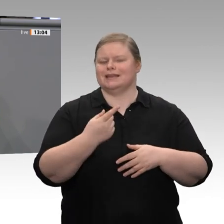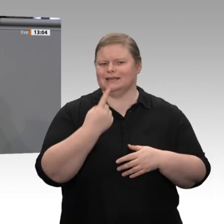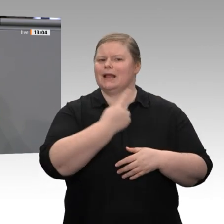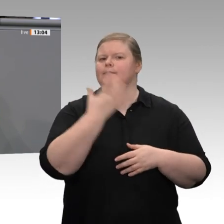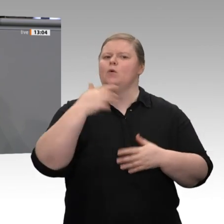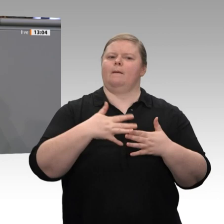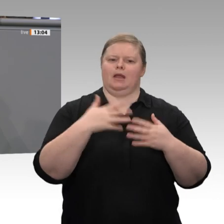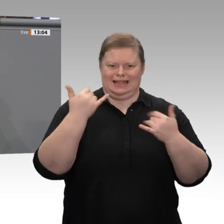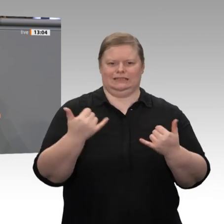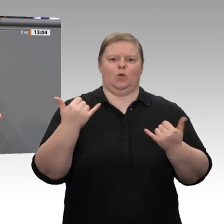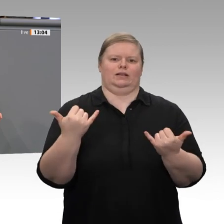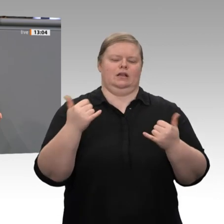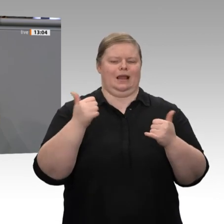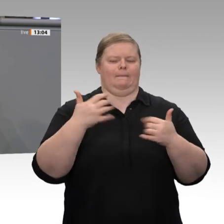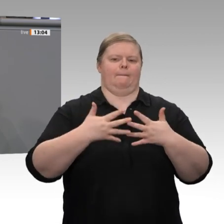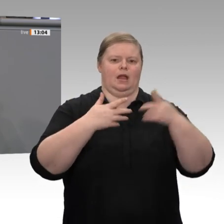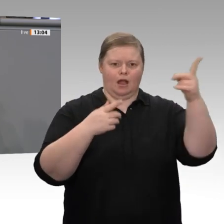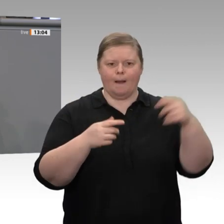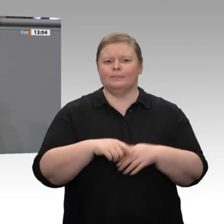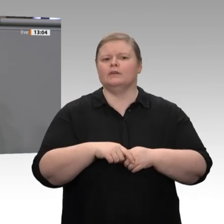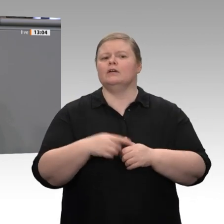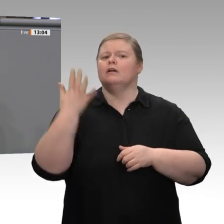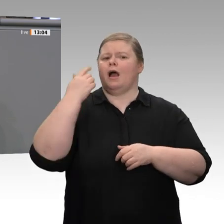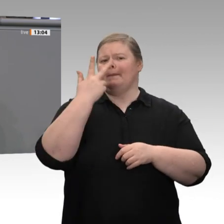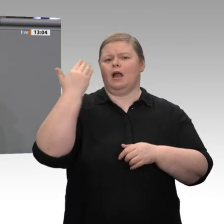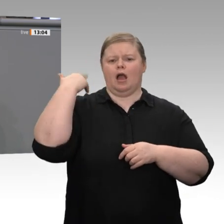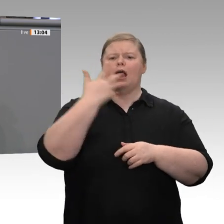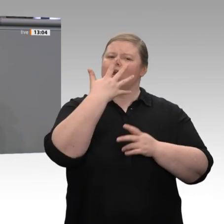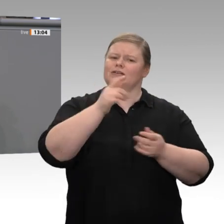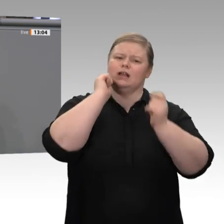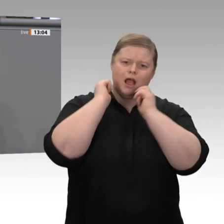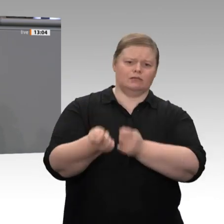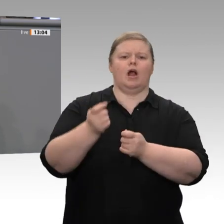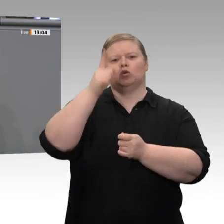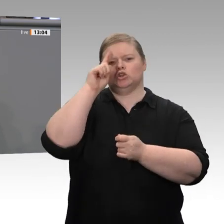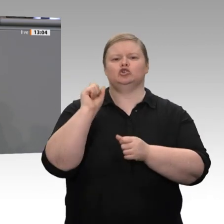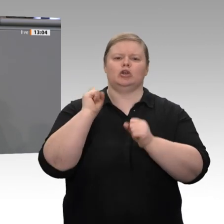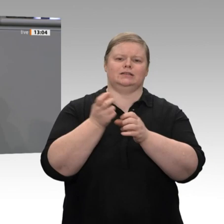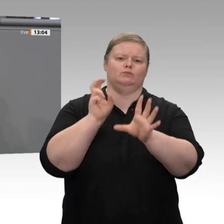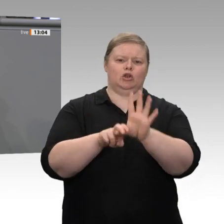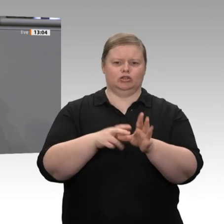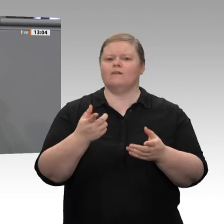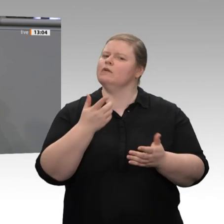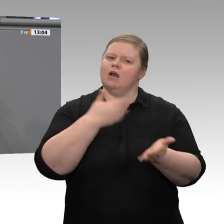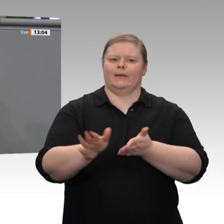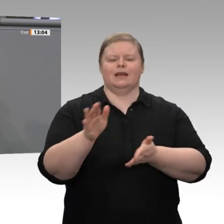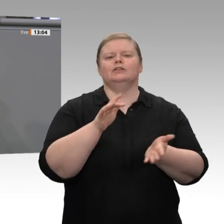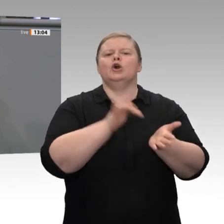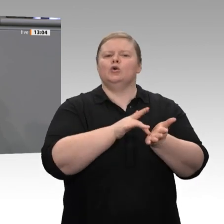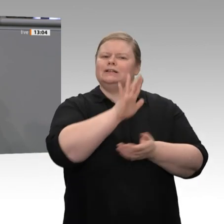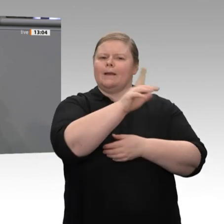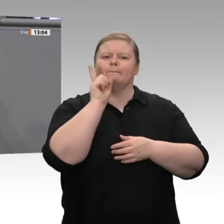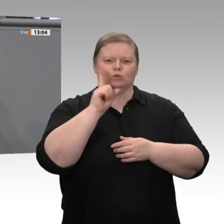wurde abgelehnt. Denn ihre Mutter, so schrieb das Konsulat, habe Deutschland ja mit einem deutschen Pass